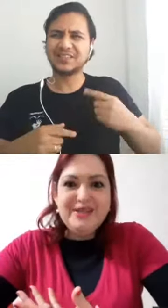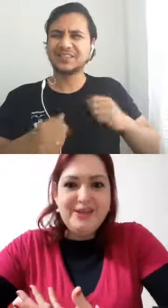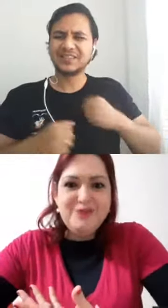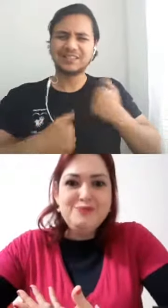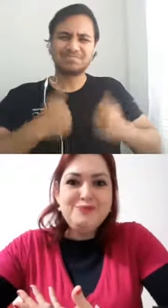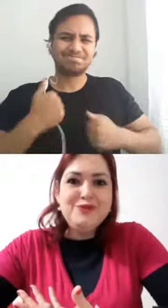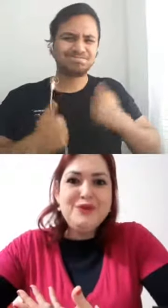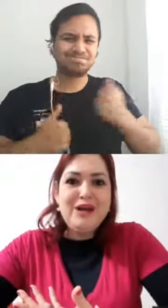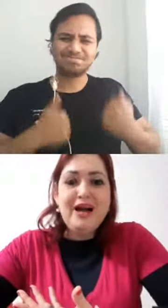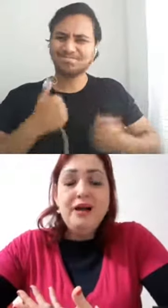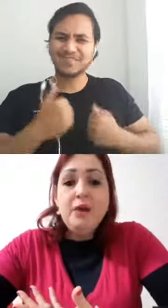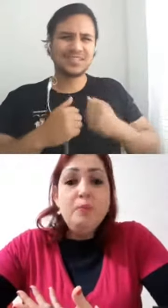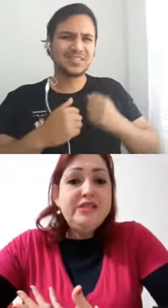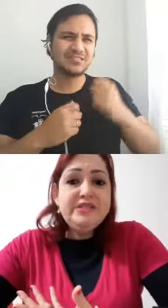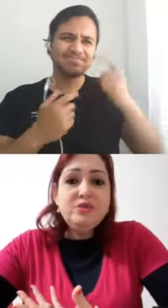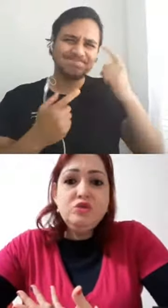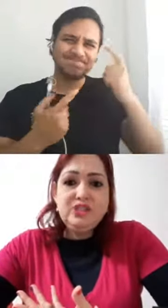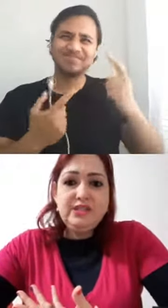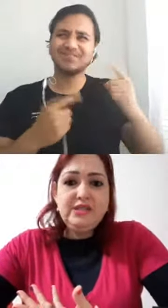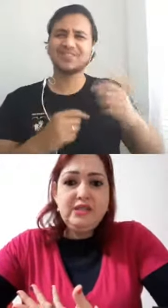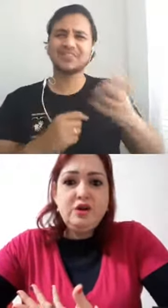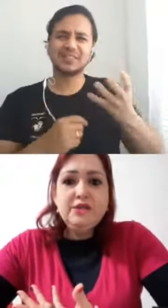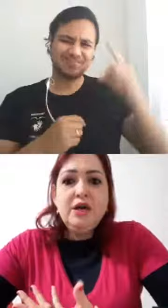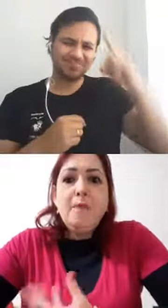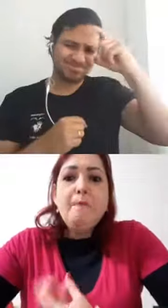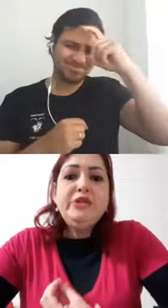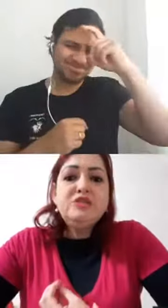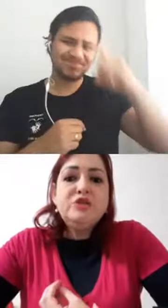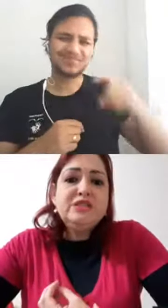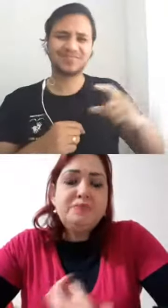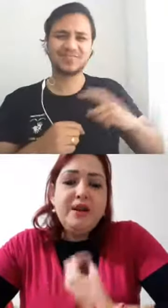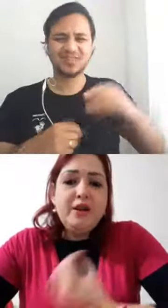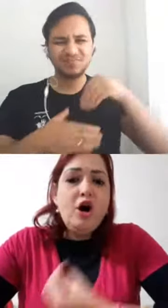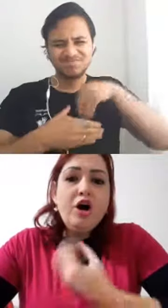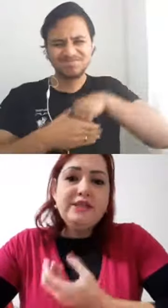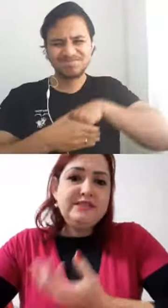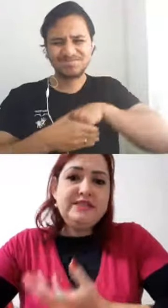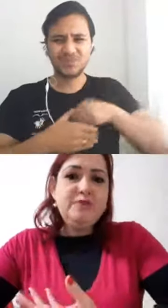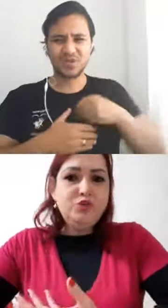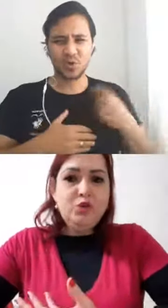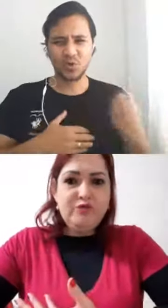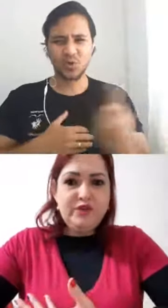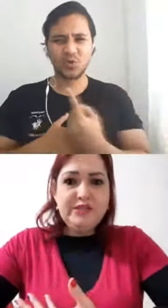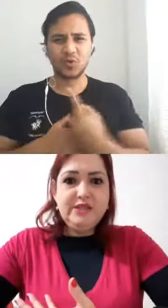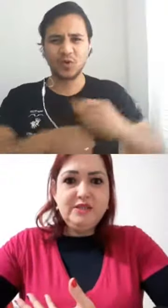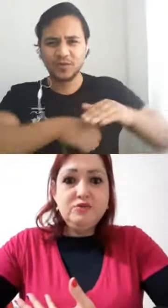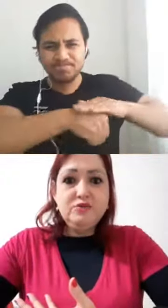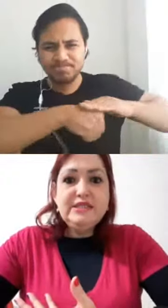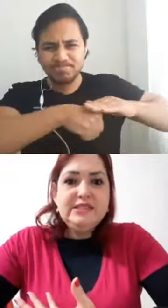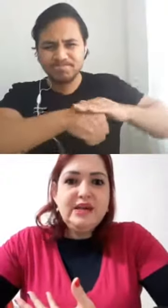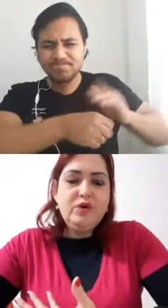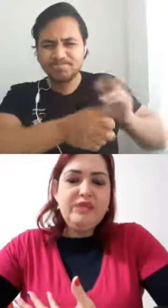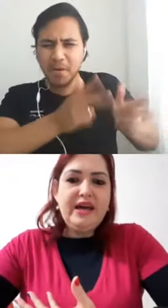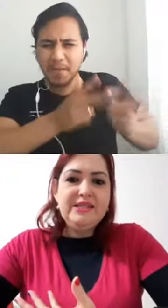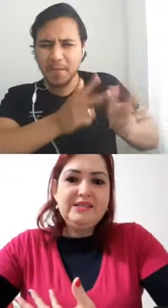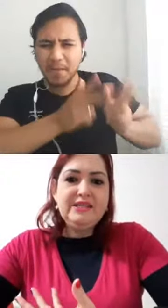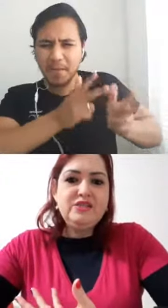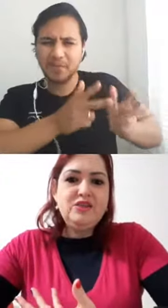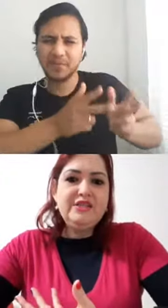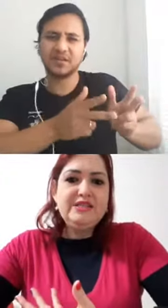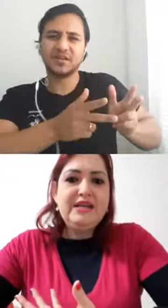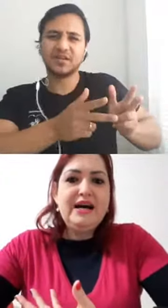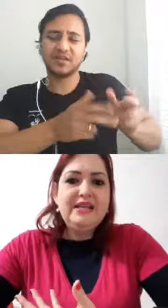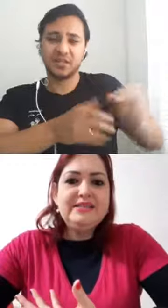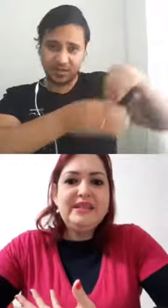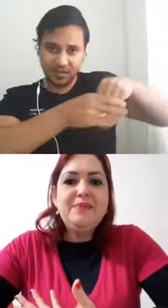angústias, vamos colocar, muitas angústias entre nós, muitas coisas para nós estarmos conversando, coisas que acontecem nas